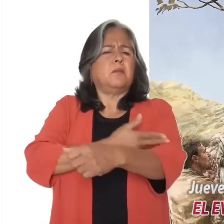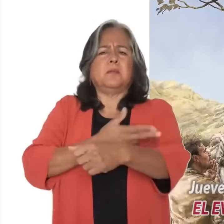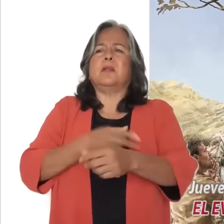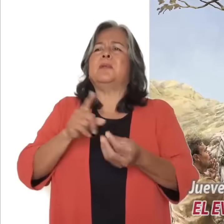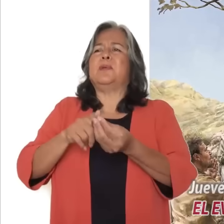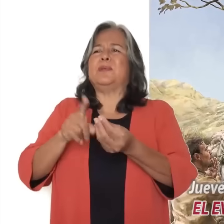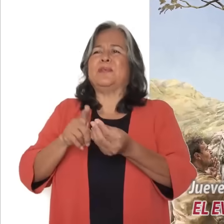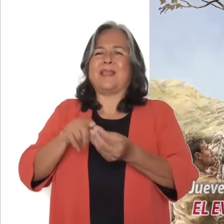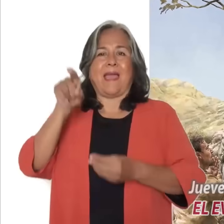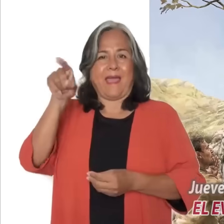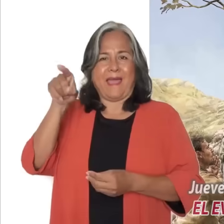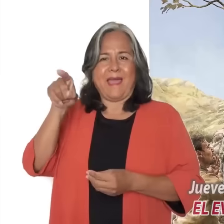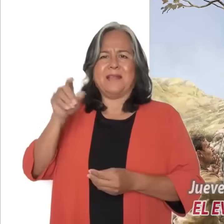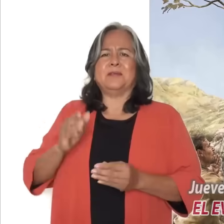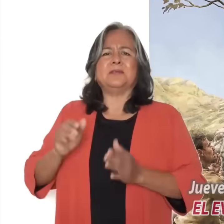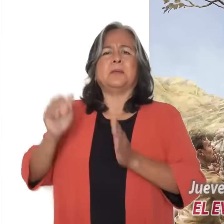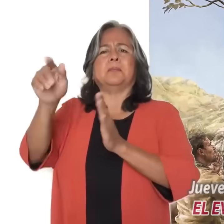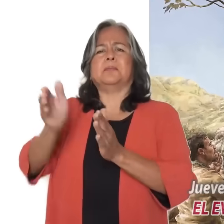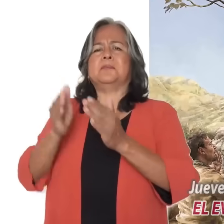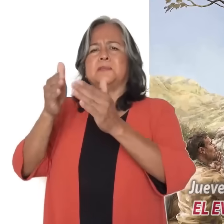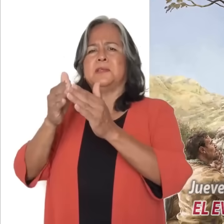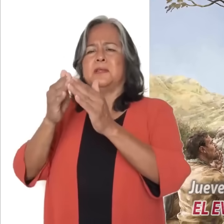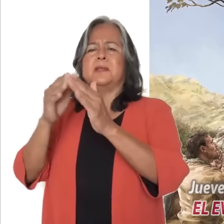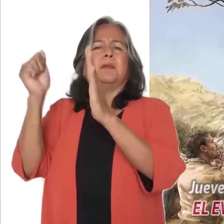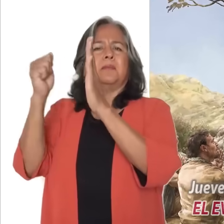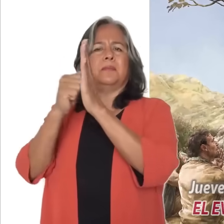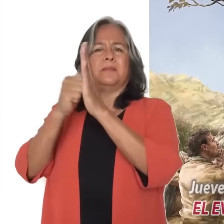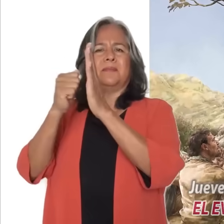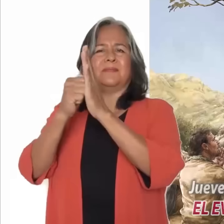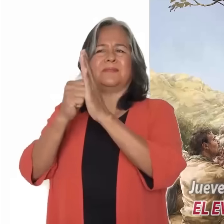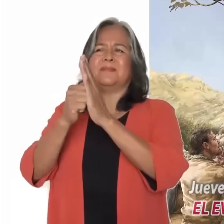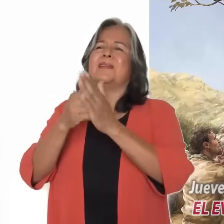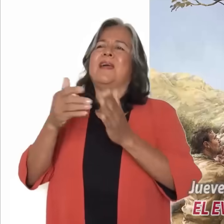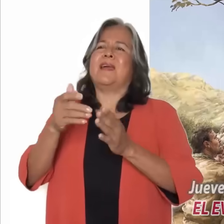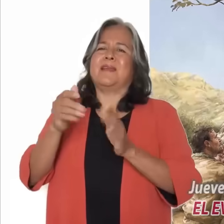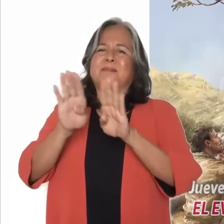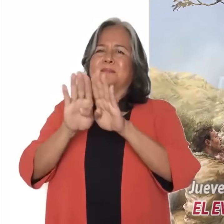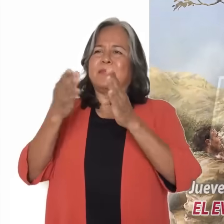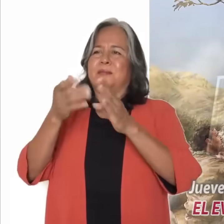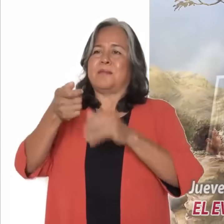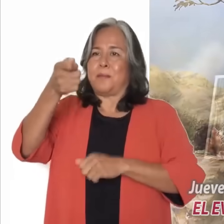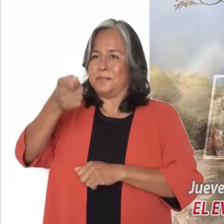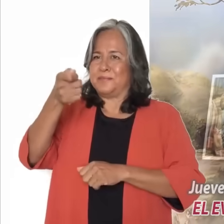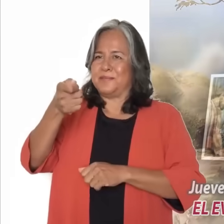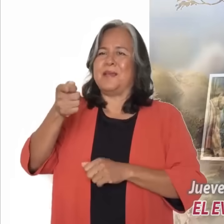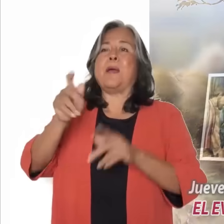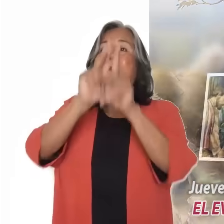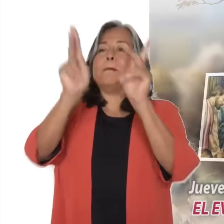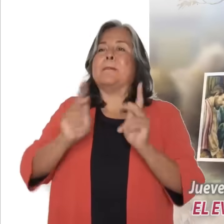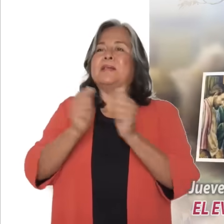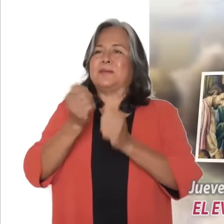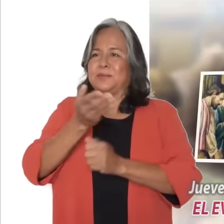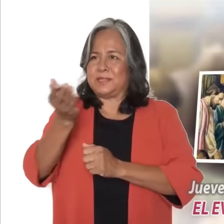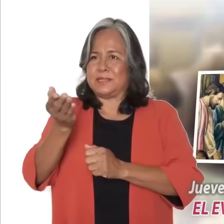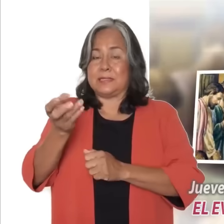hasta que se vayan. Al entrar, saluden así. Que haya paz en esta casa. Y